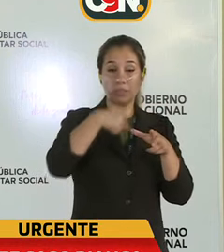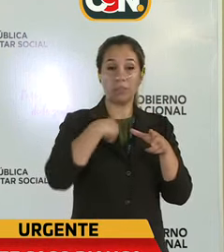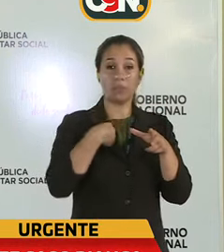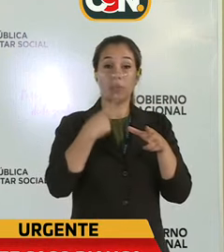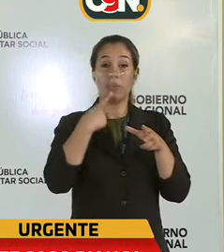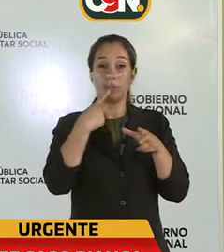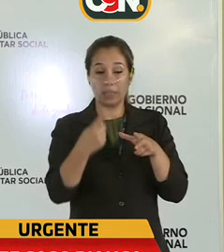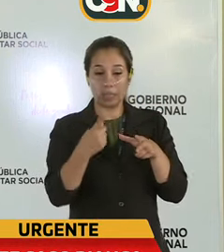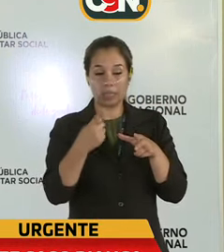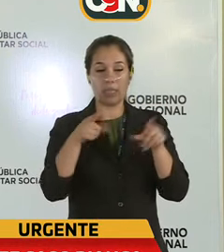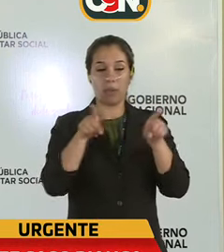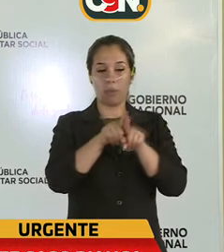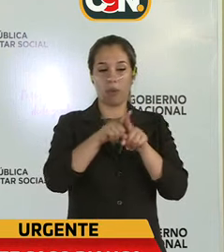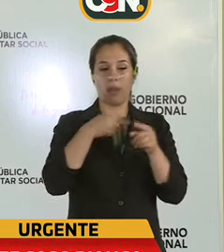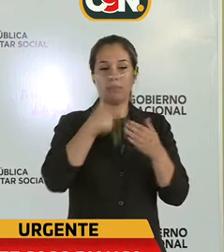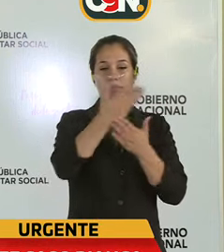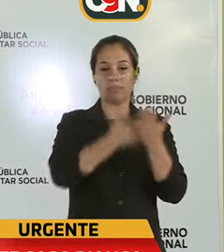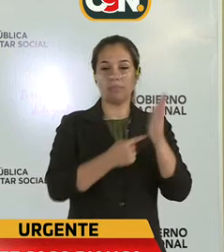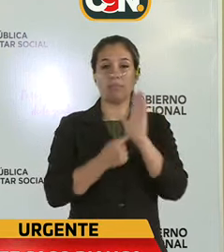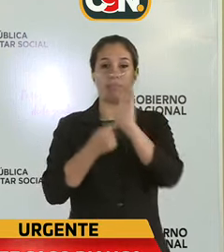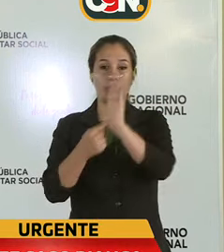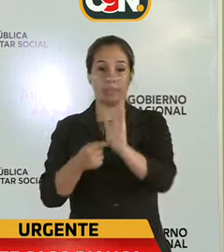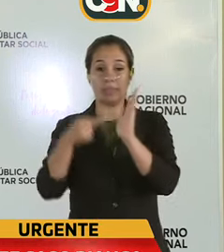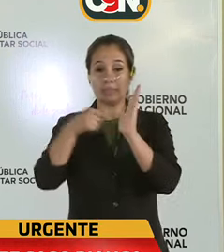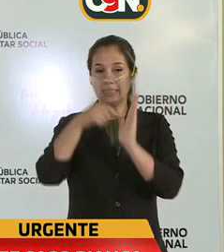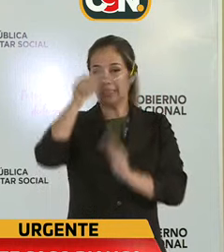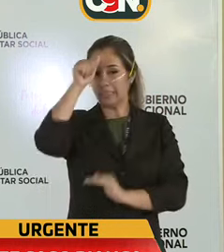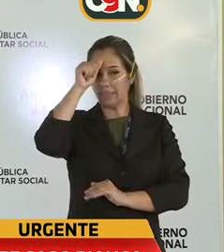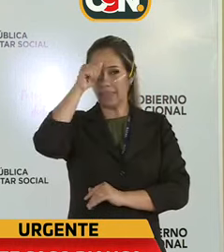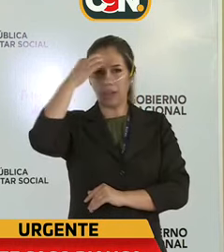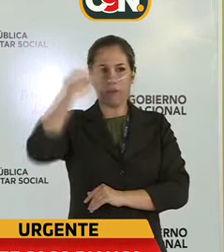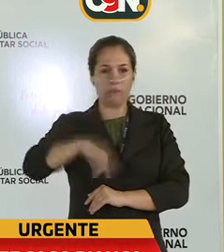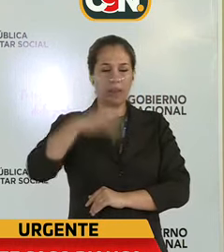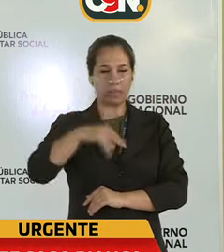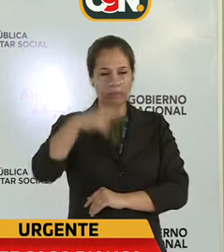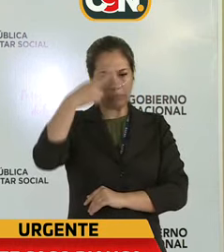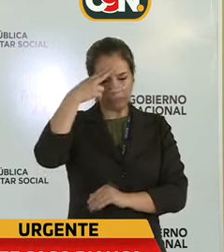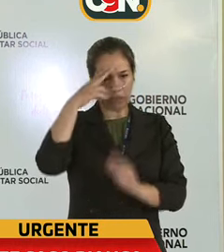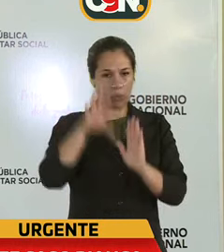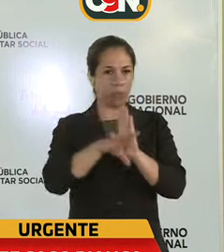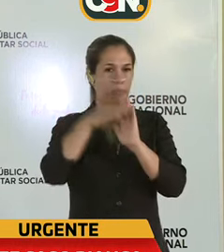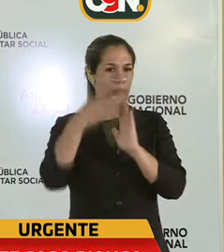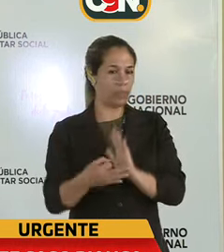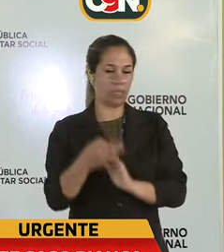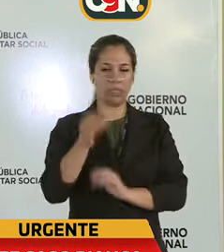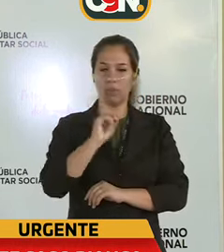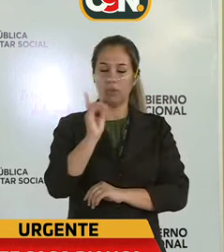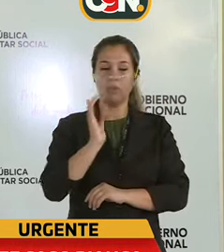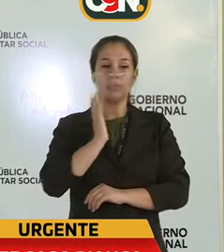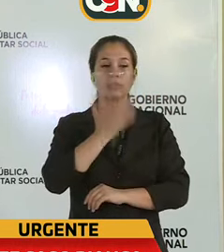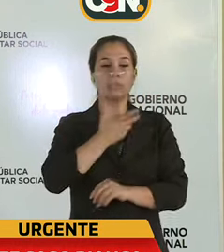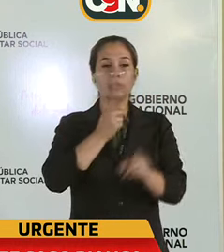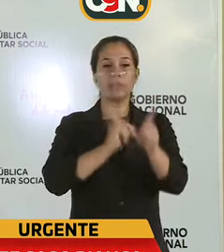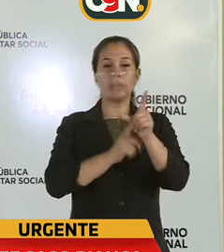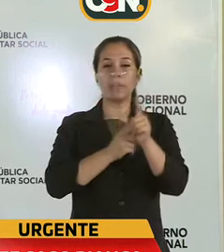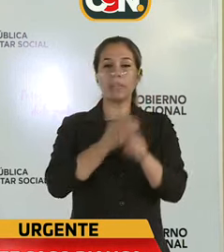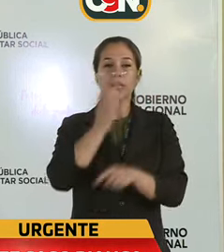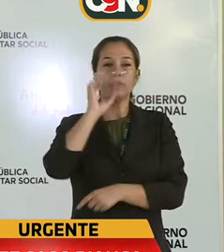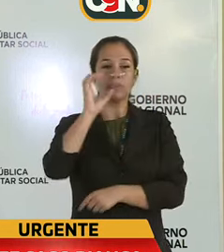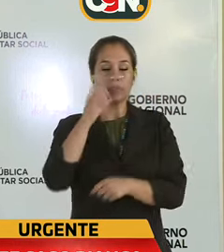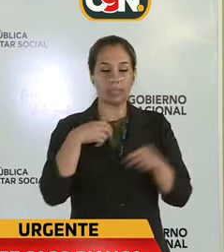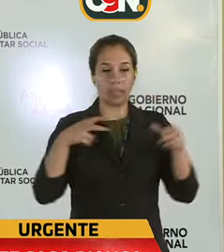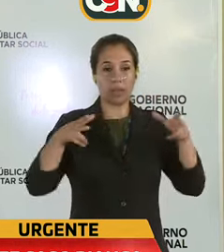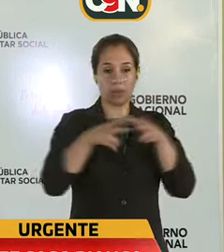Bioética, CONABET, no son vinculantes, y actuamos como cuerpo. No podemos